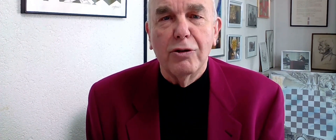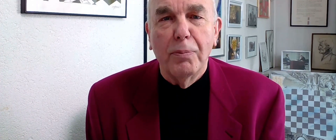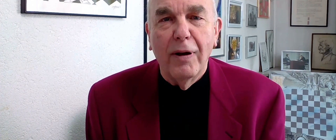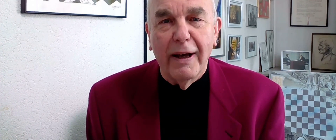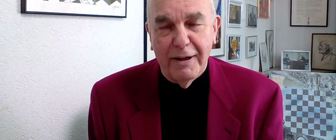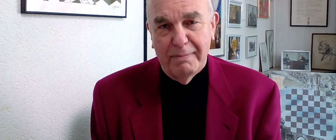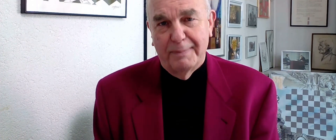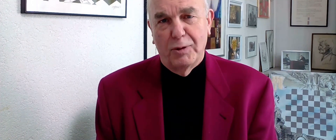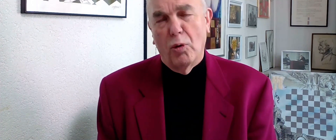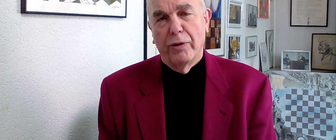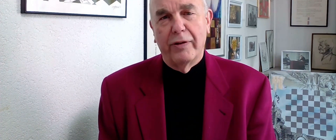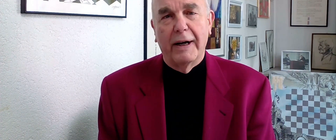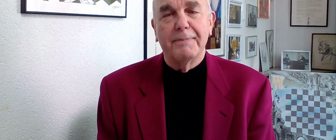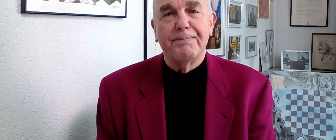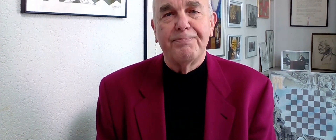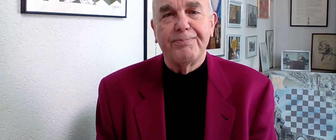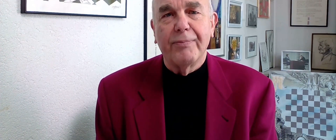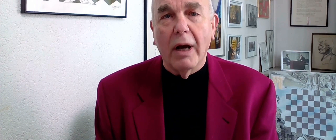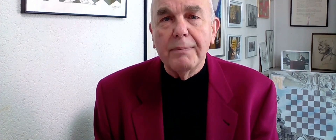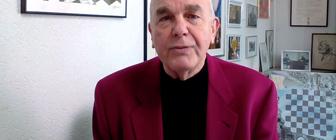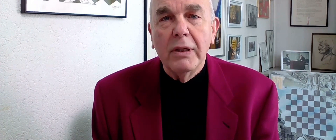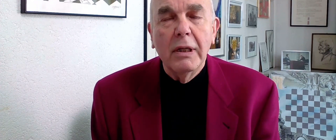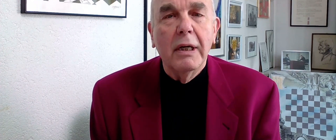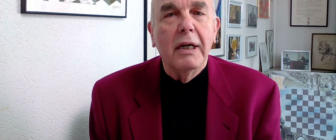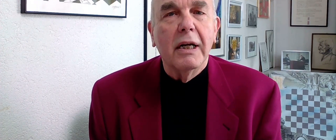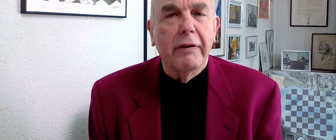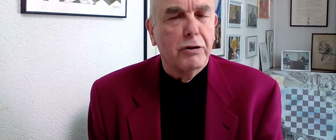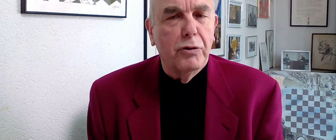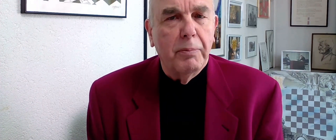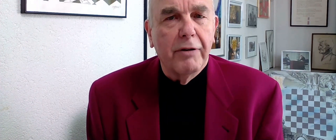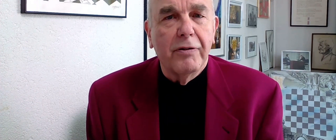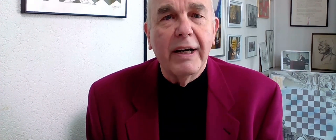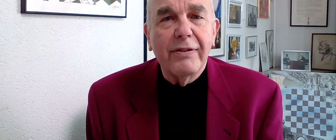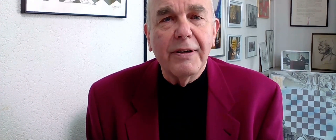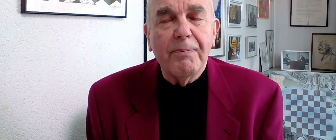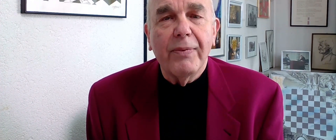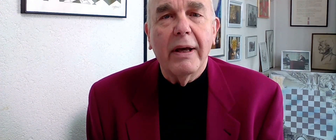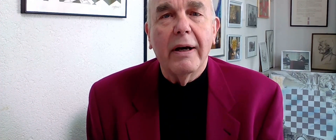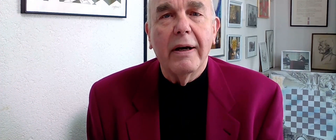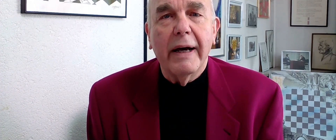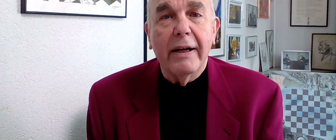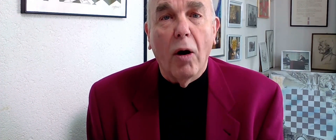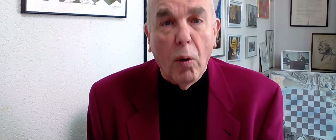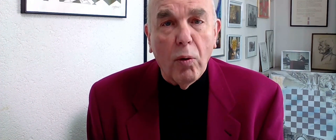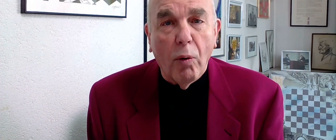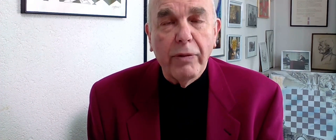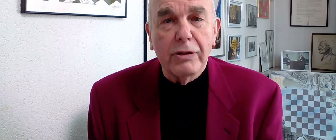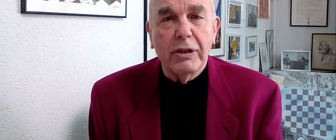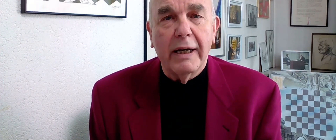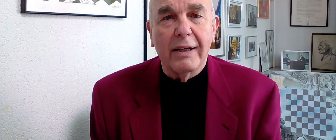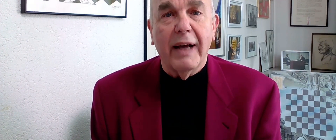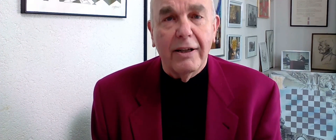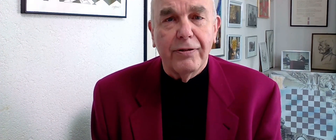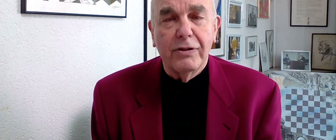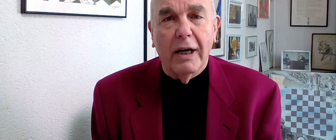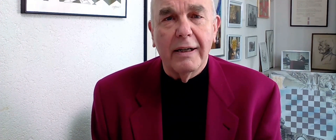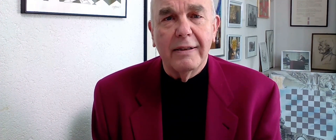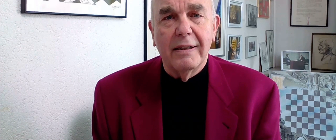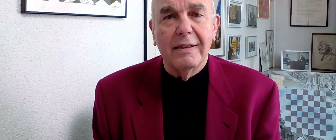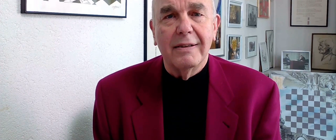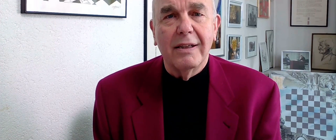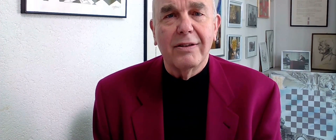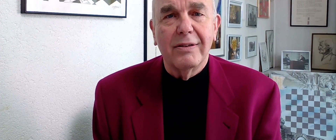Ivoren jubileum, 100 jaar. Nou, daar willen we natuurlijk meer van weten. En ook omdat zij aan het eind van het